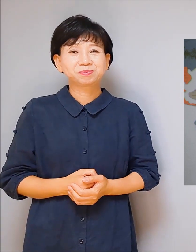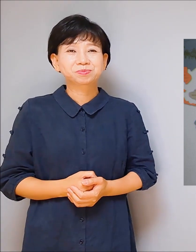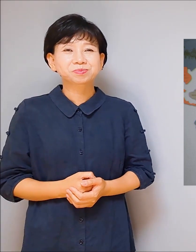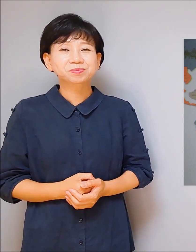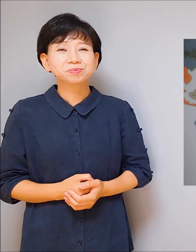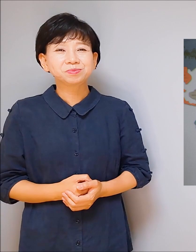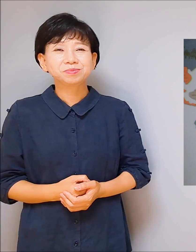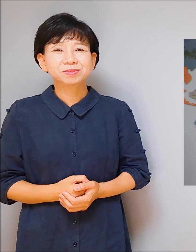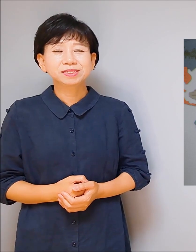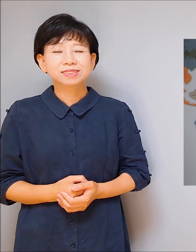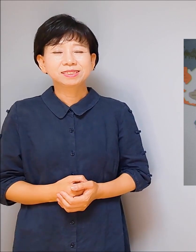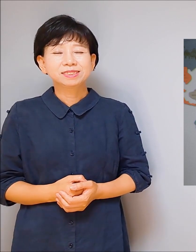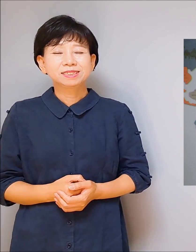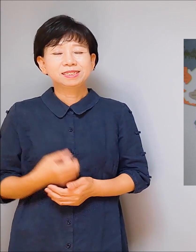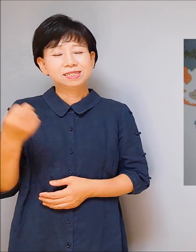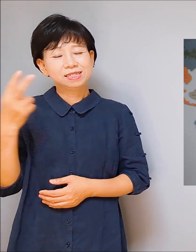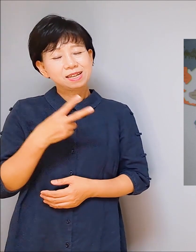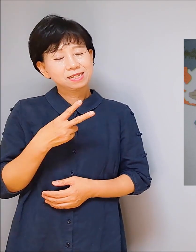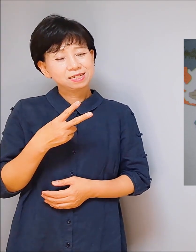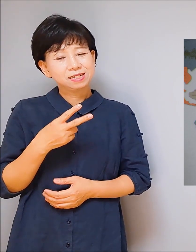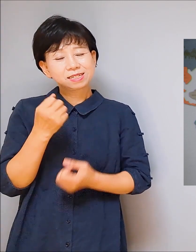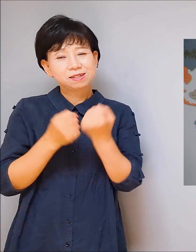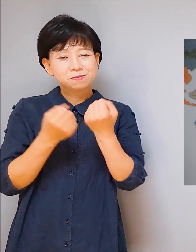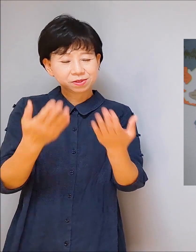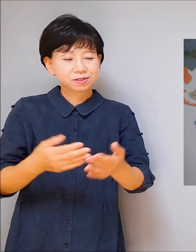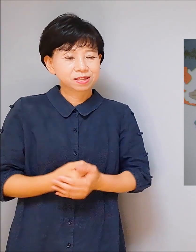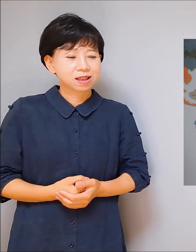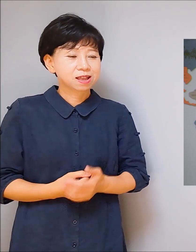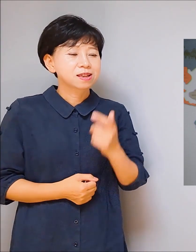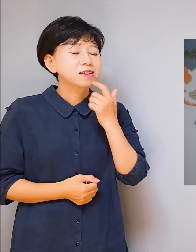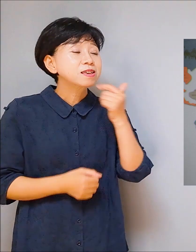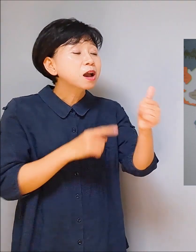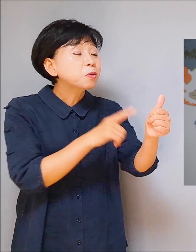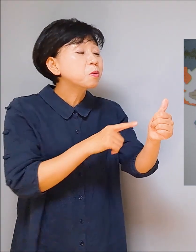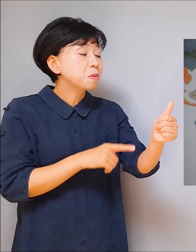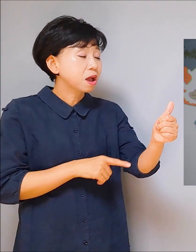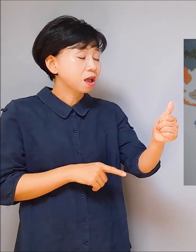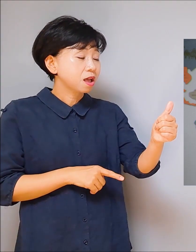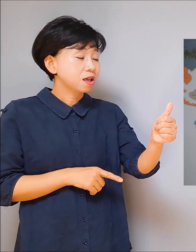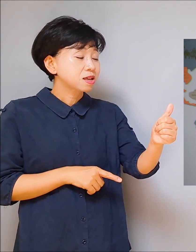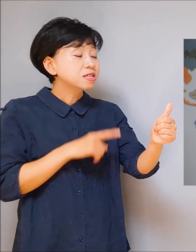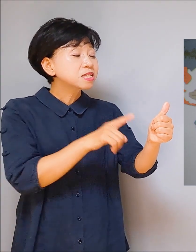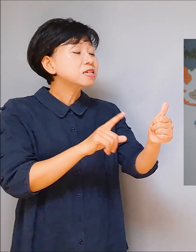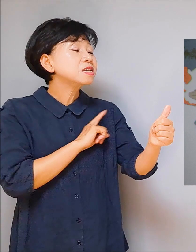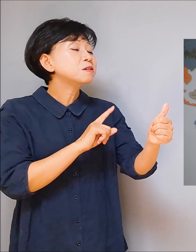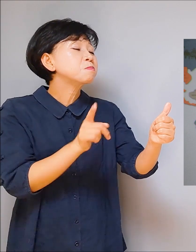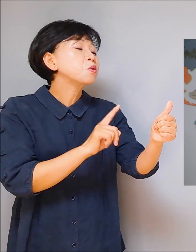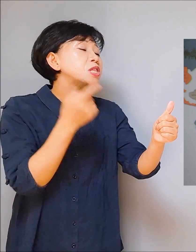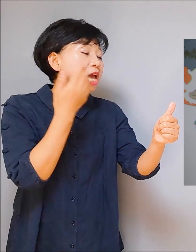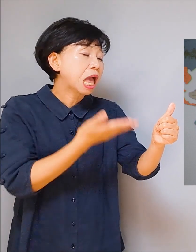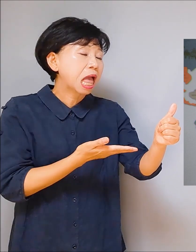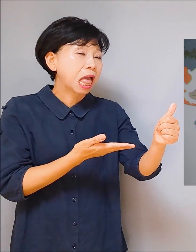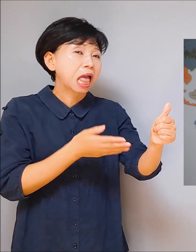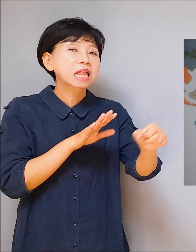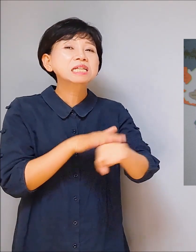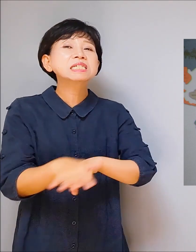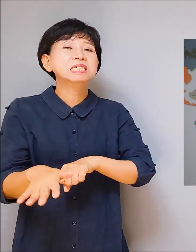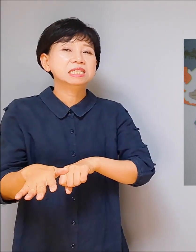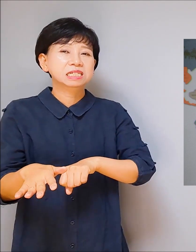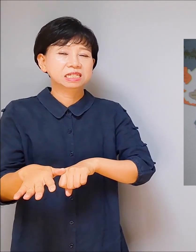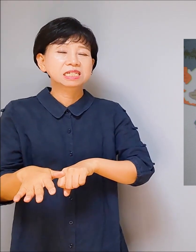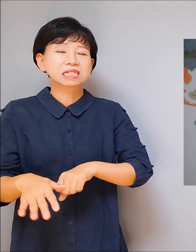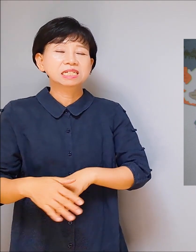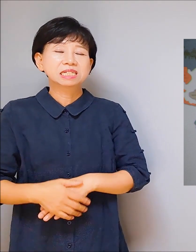이렇게 한번 제가 이야기해 볼게요. 야곱아, 내 이름 뭐냐? 여러분, 이런 거하고 지금 같은